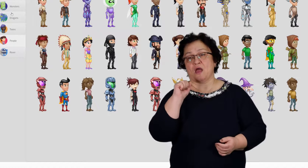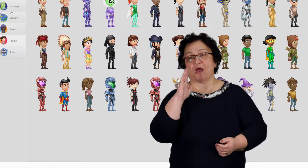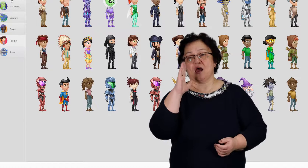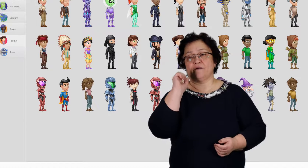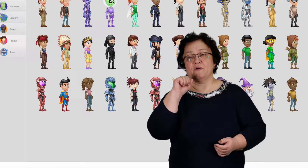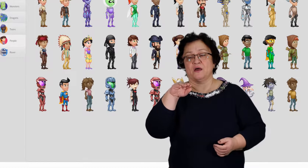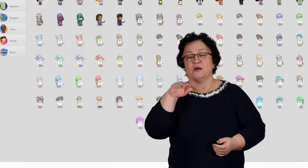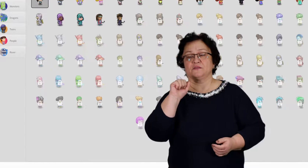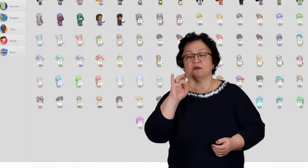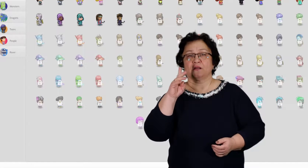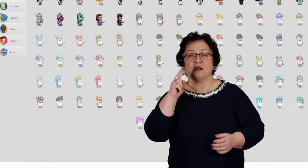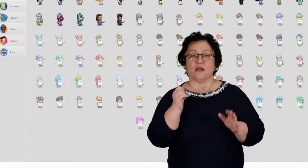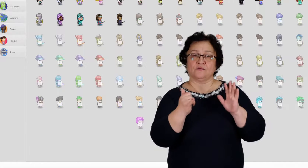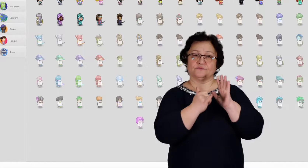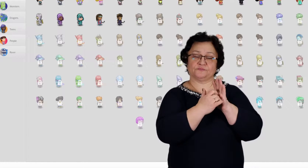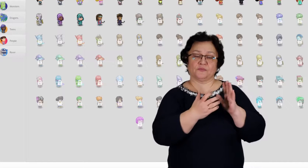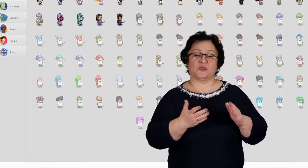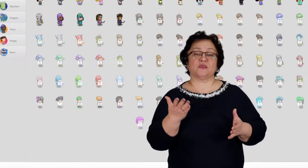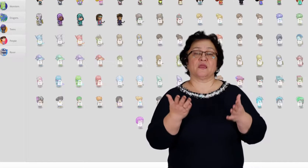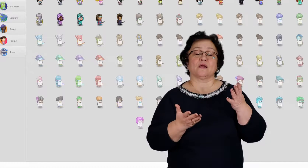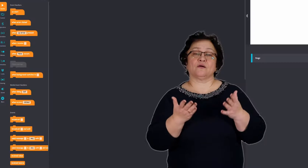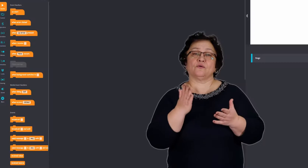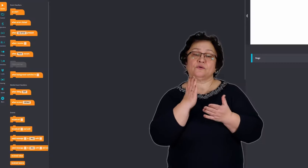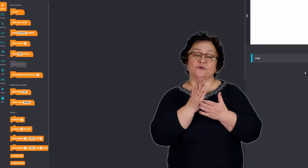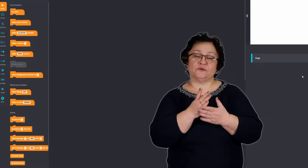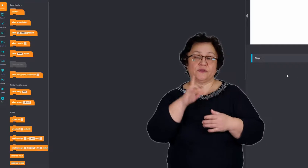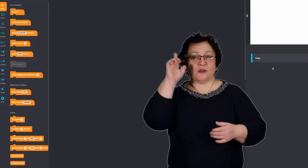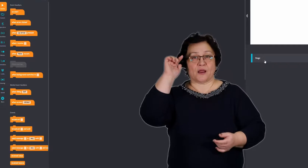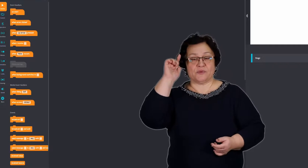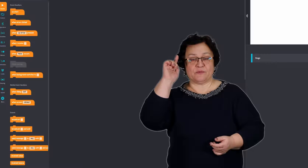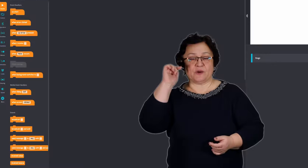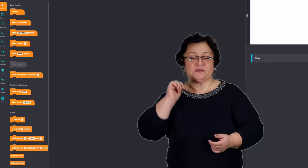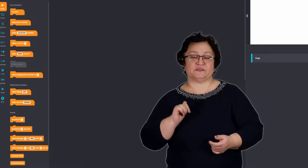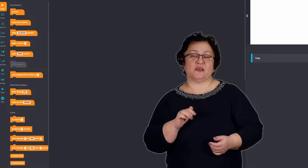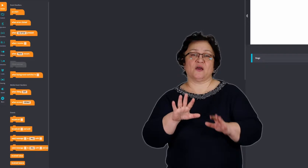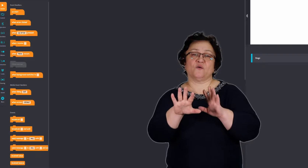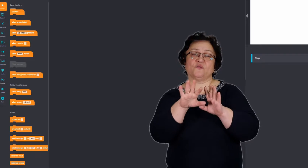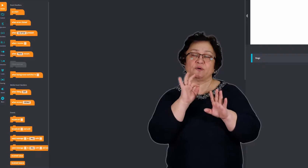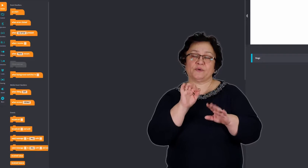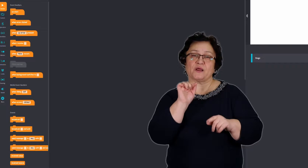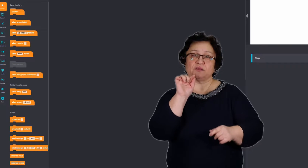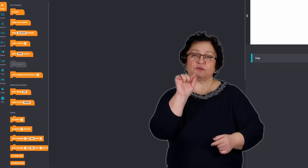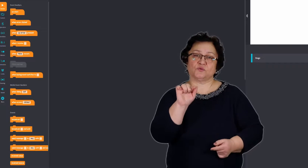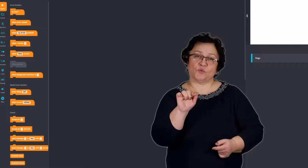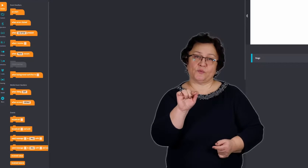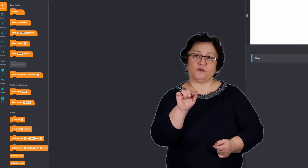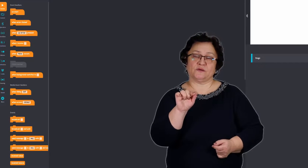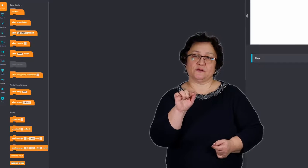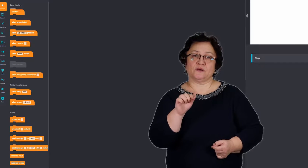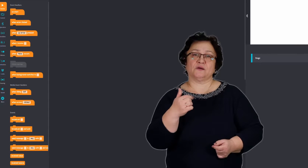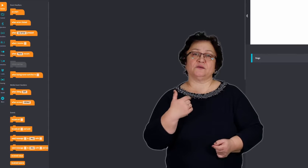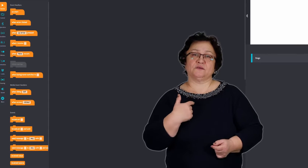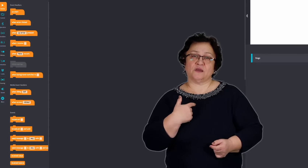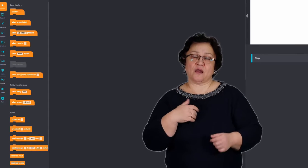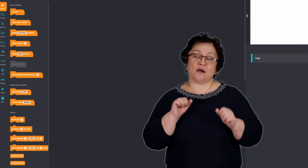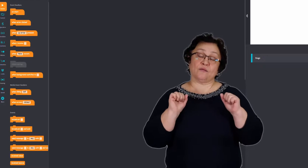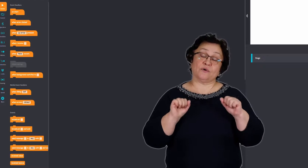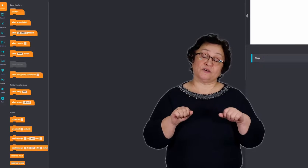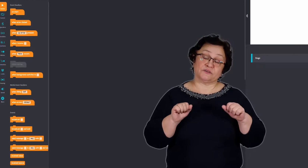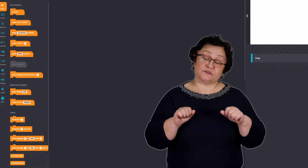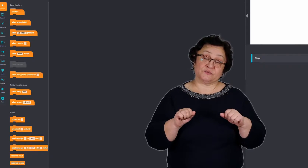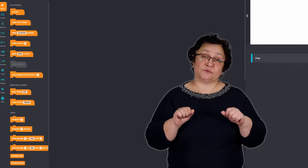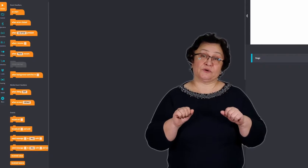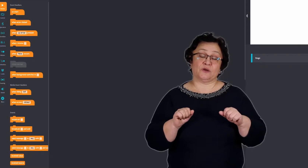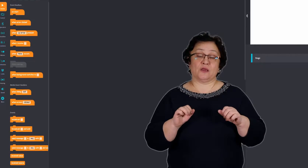Ну, або схожого, в якого є анімація. Вибирати тобі. Я, мабуть, все ж